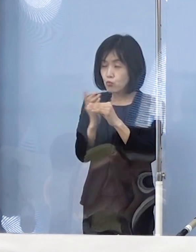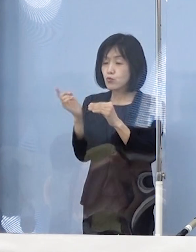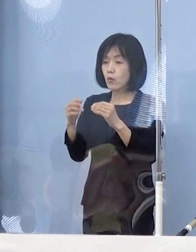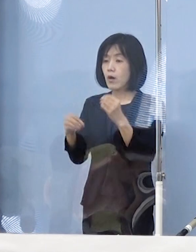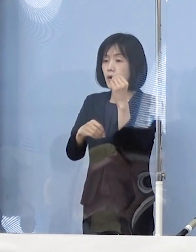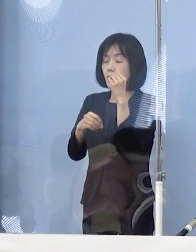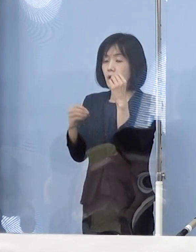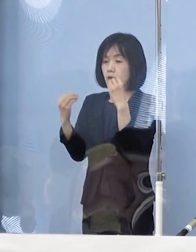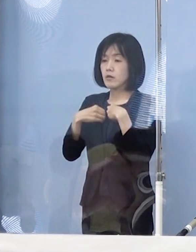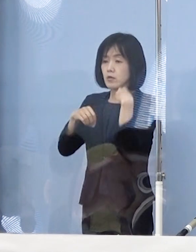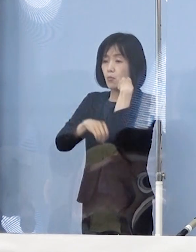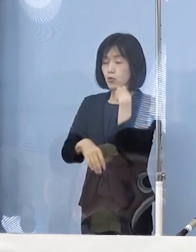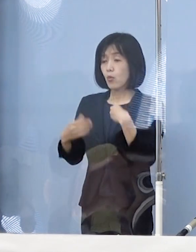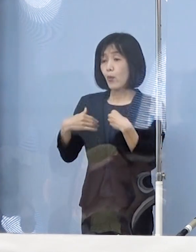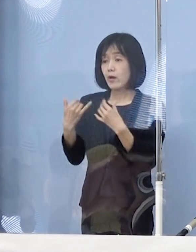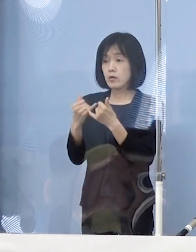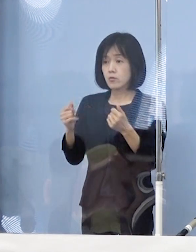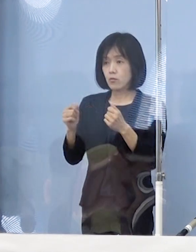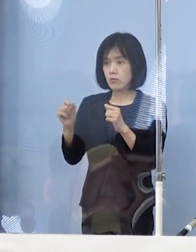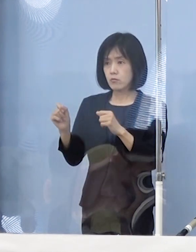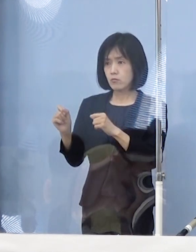はい、 これ特に何かやっぱり、